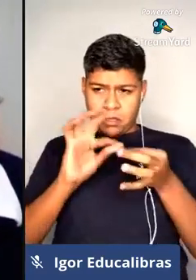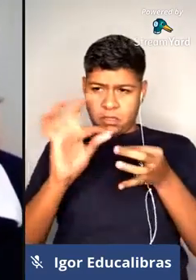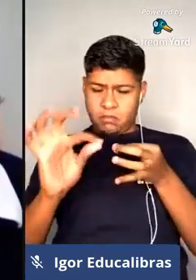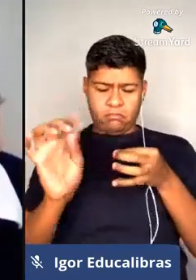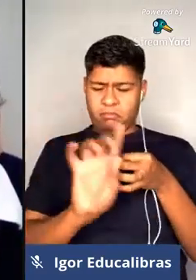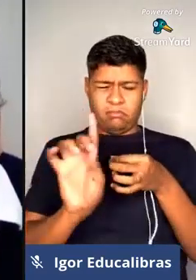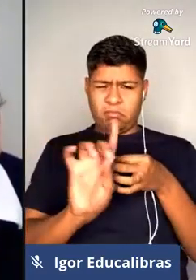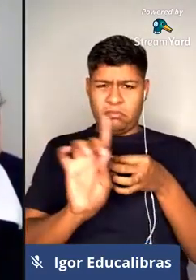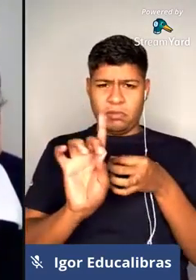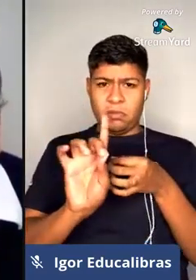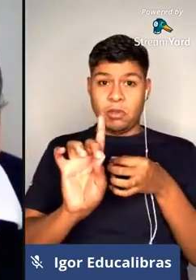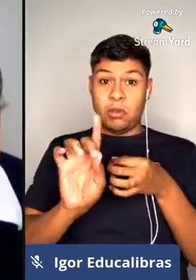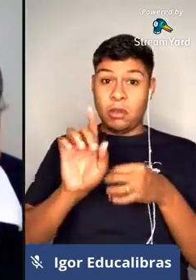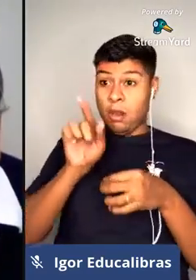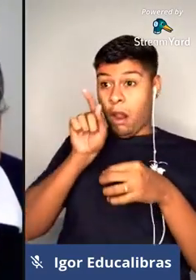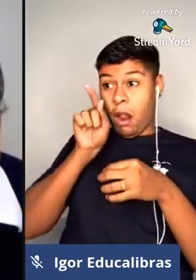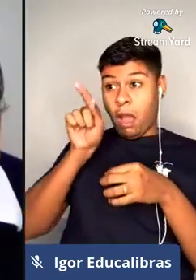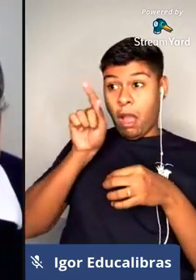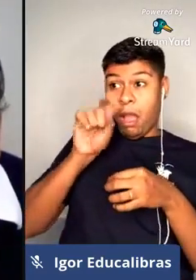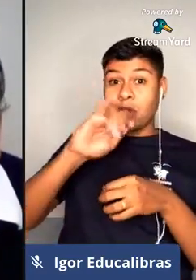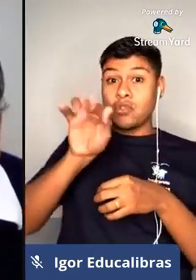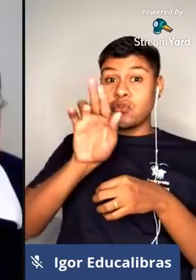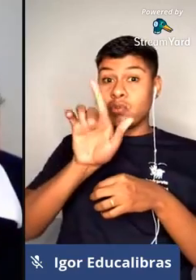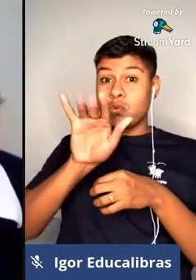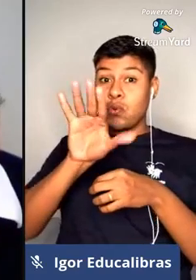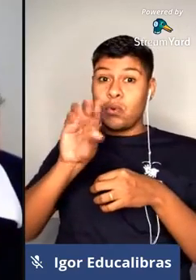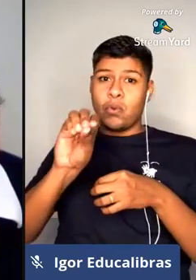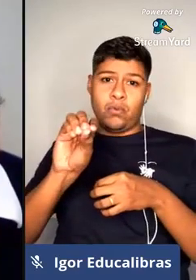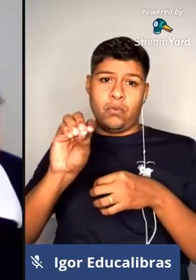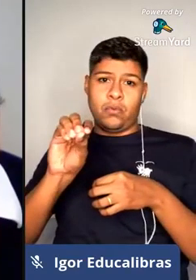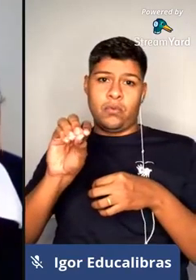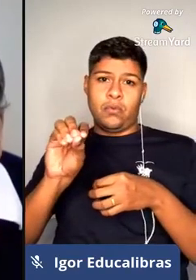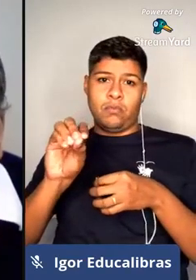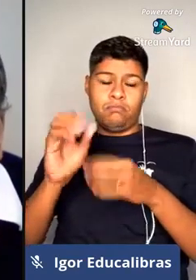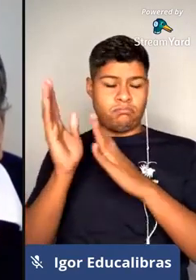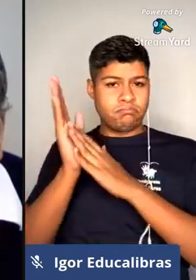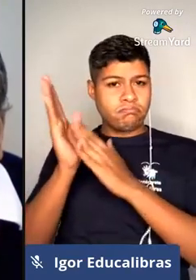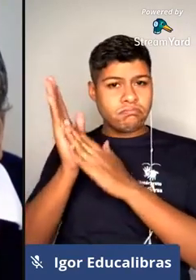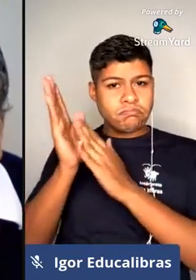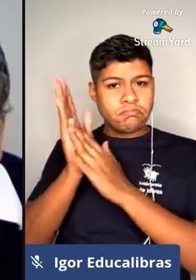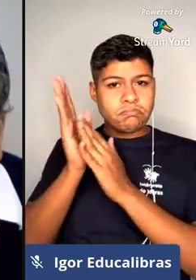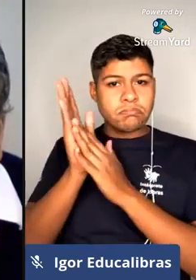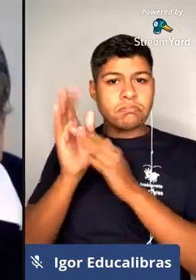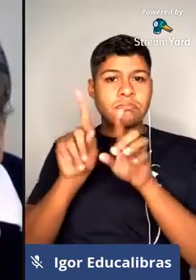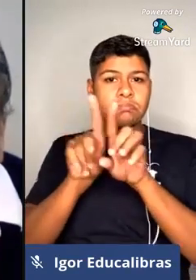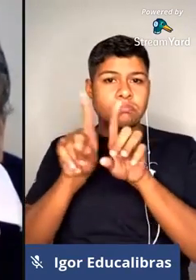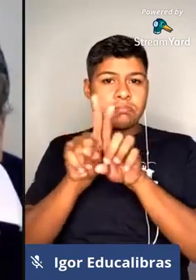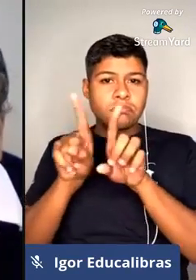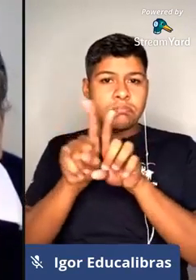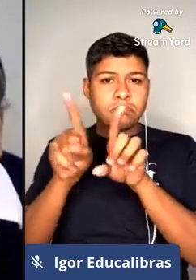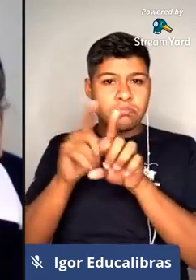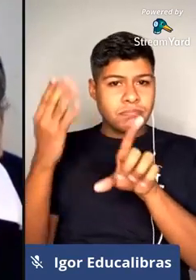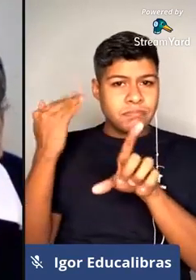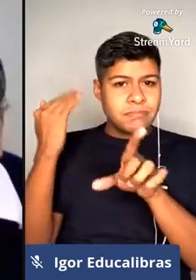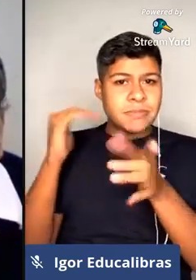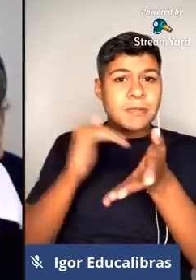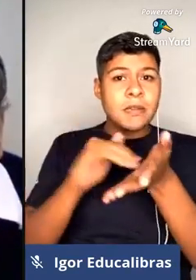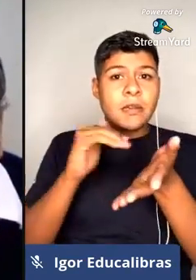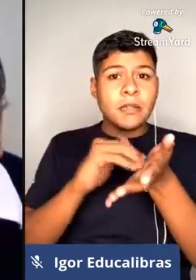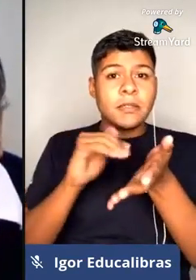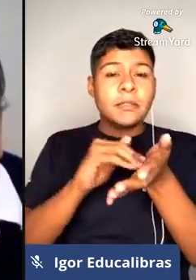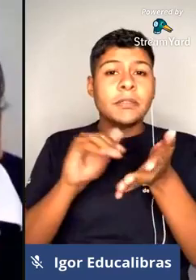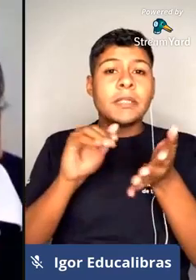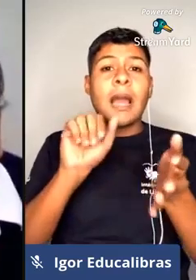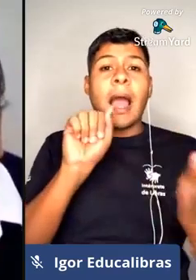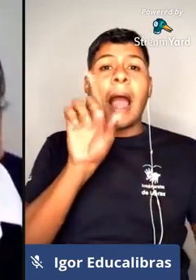mas foi, Dr. Júlio Botelho foi emblemático. Né? E eu cito também, na época na Secretaria,